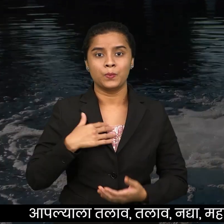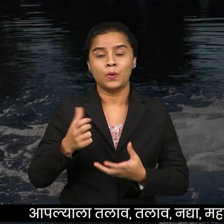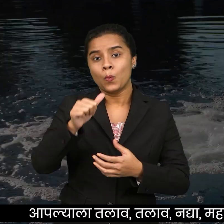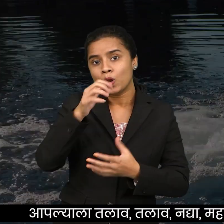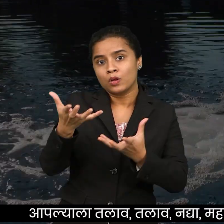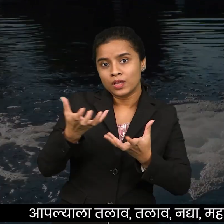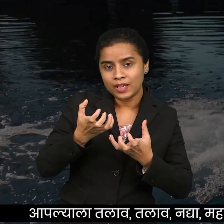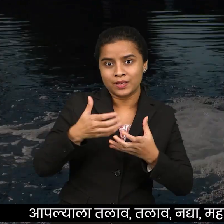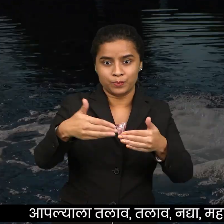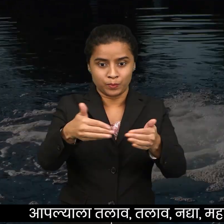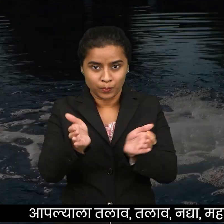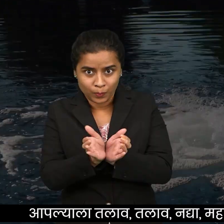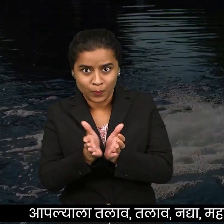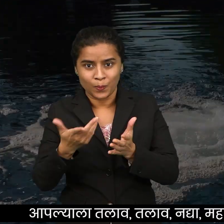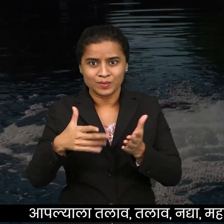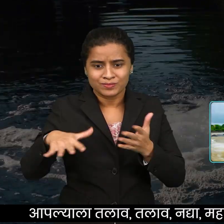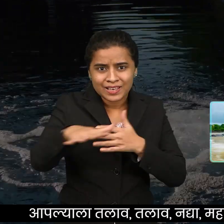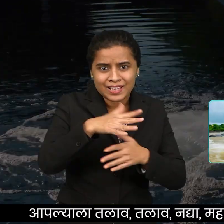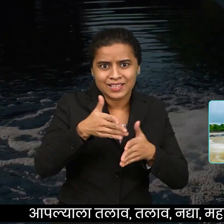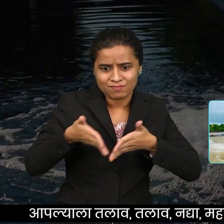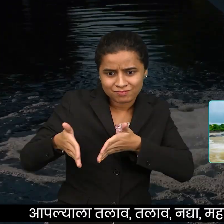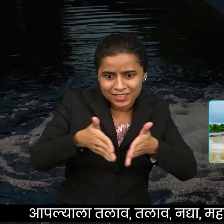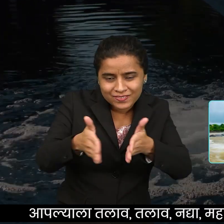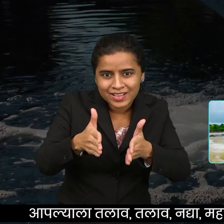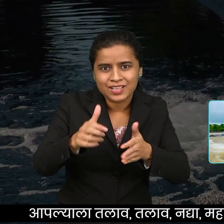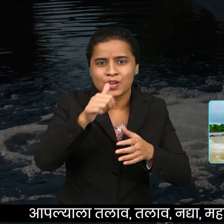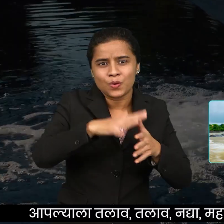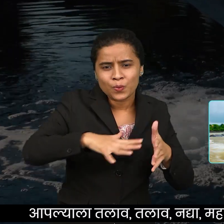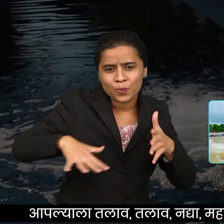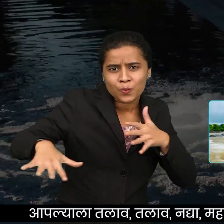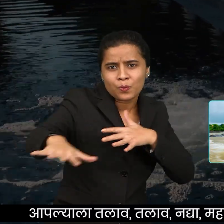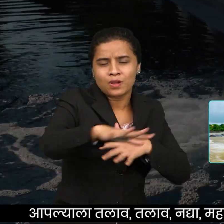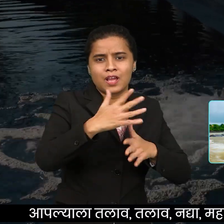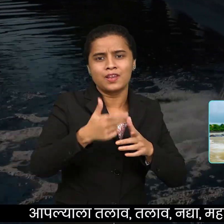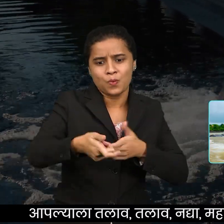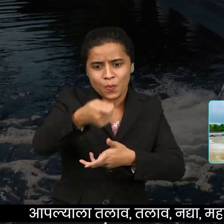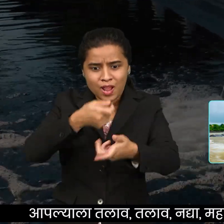आपल्याला तलाव, नद्या, महासागर आणि विहिरी इत्यादींमधून पाणी मिळते.